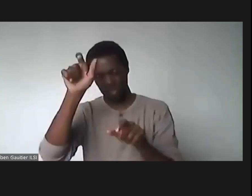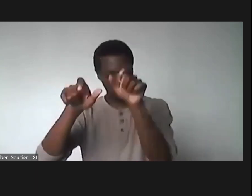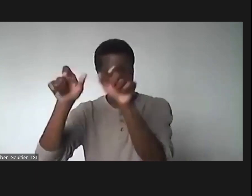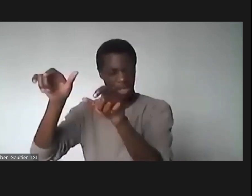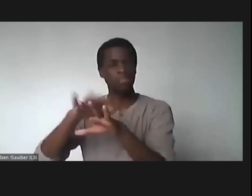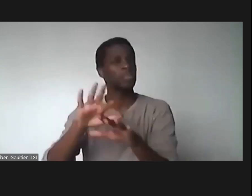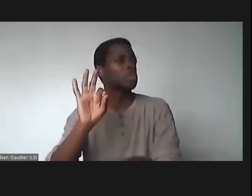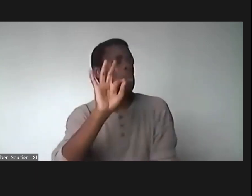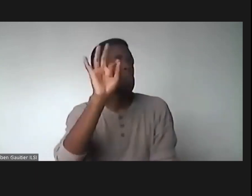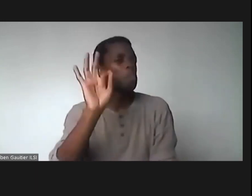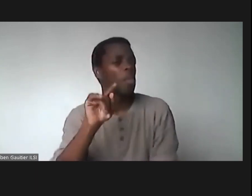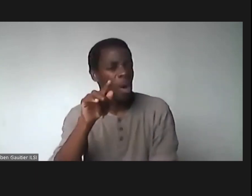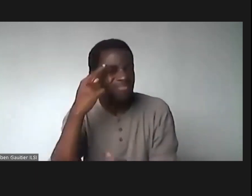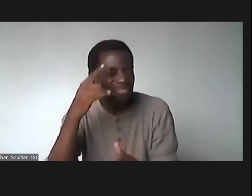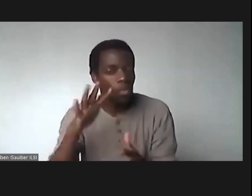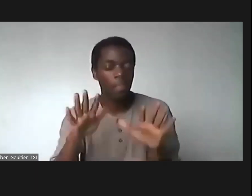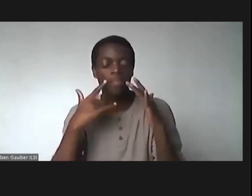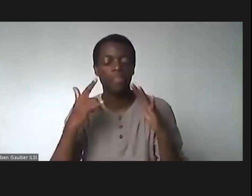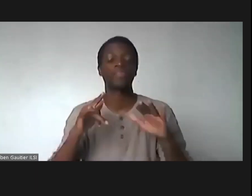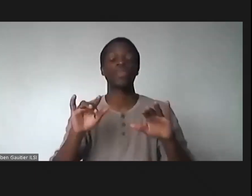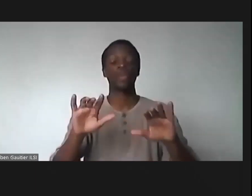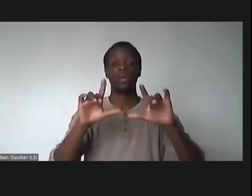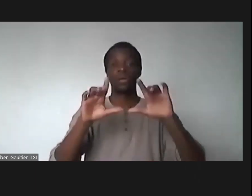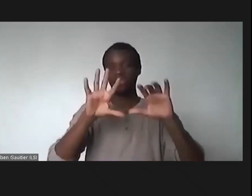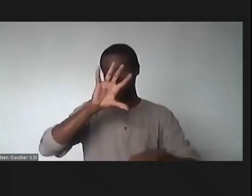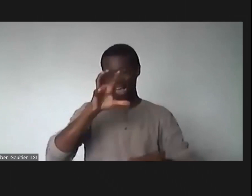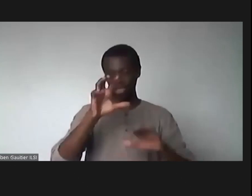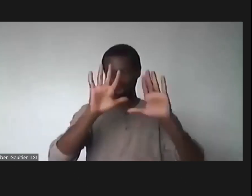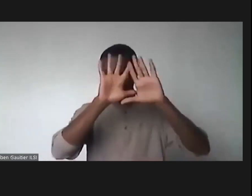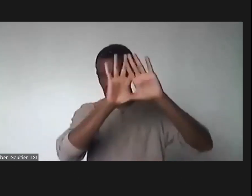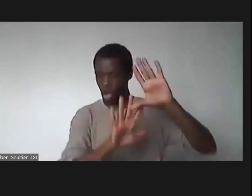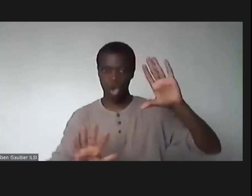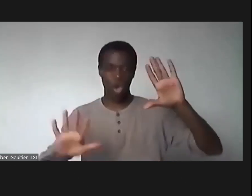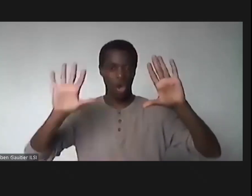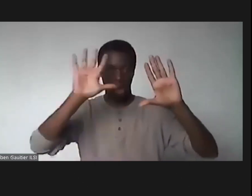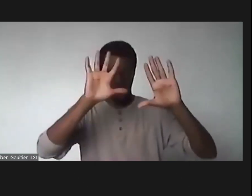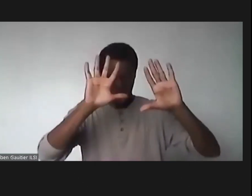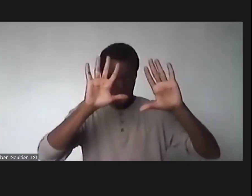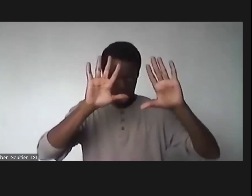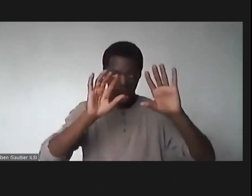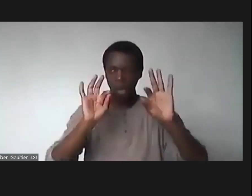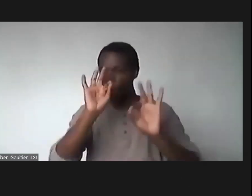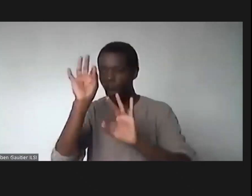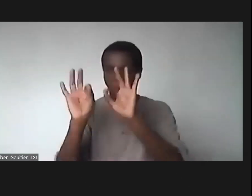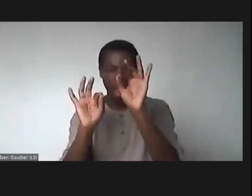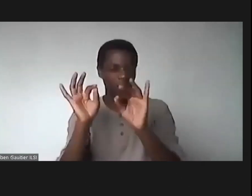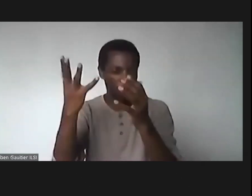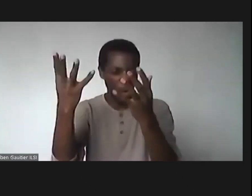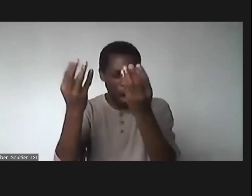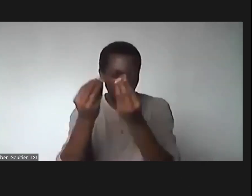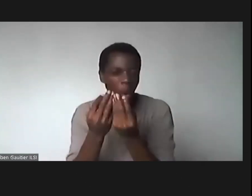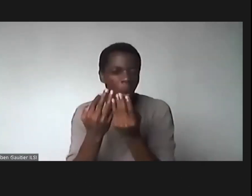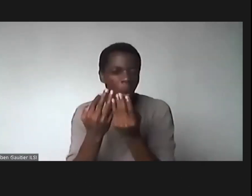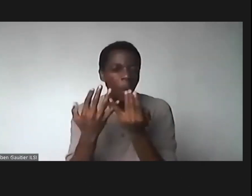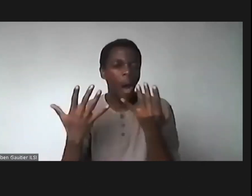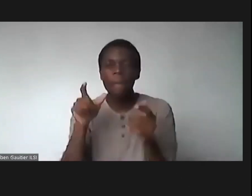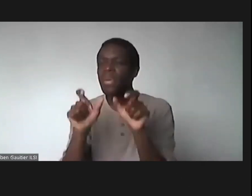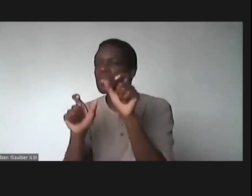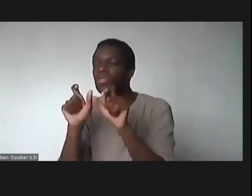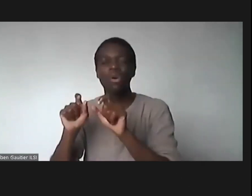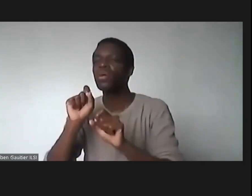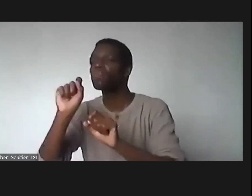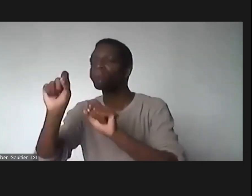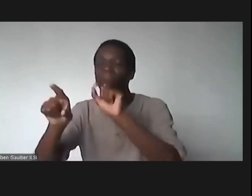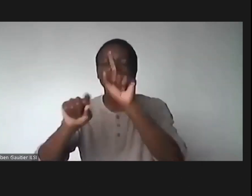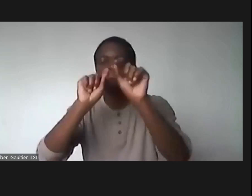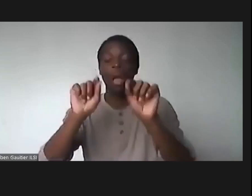tanto de provincias como de las naciones, para cruzar realmente esta transversalidad